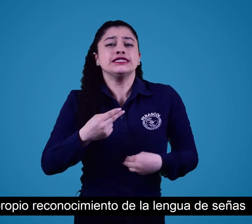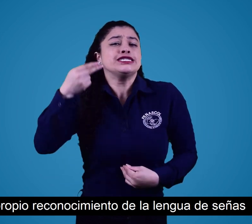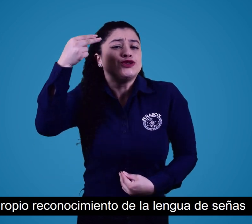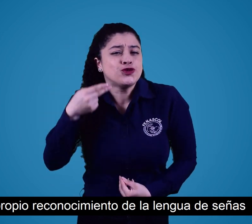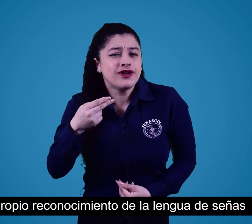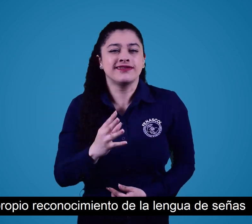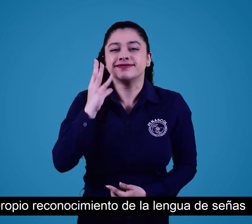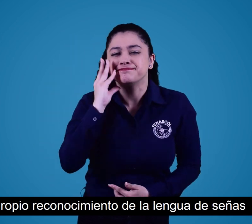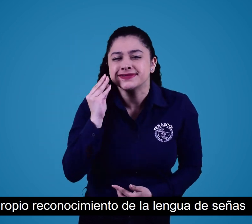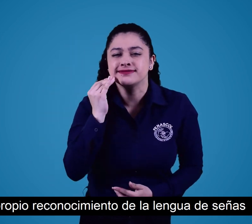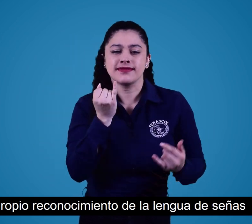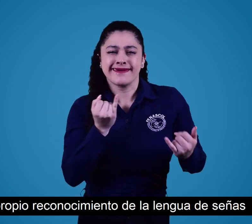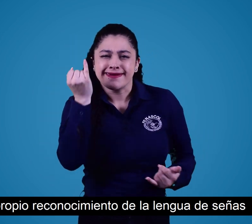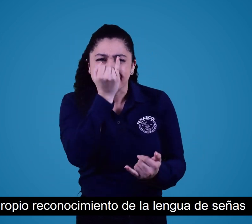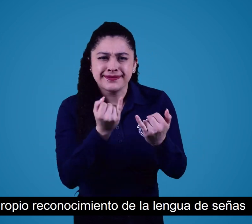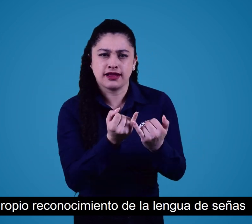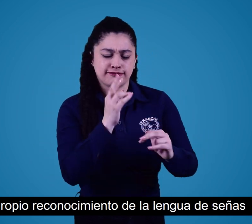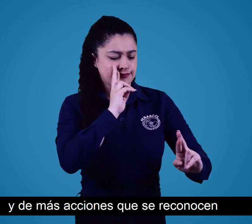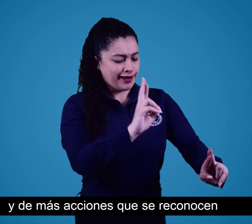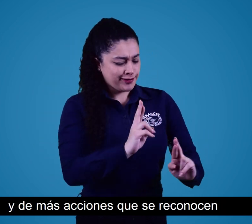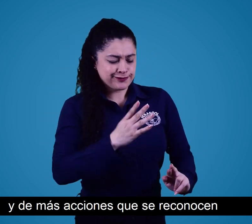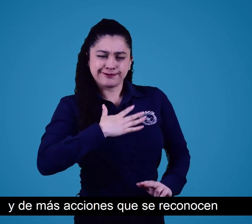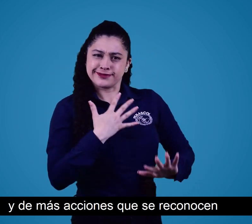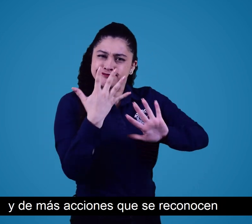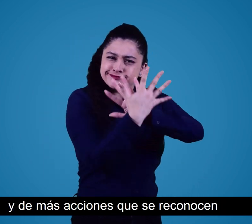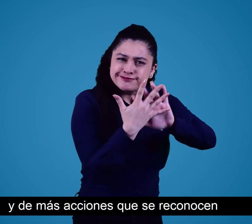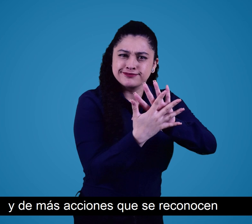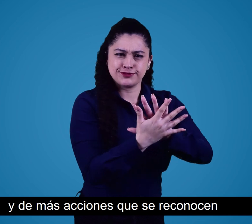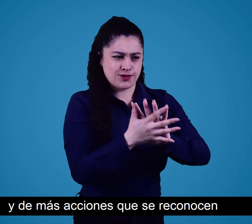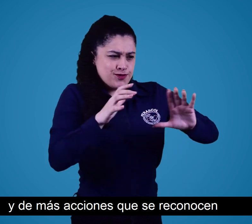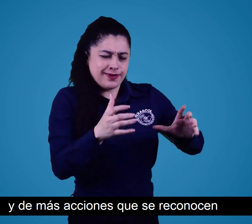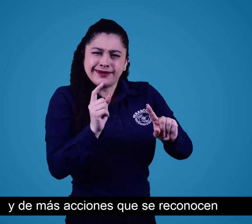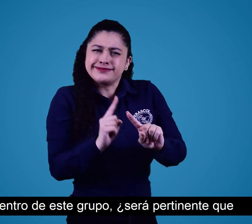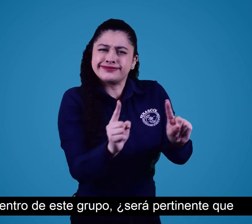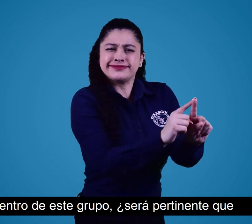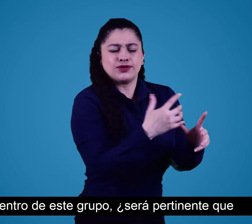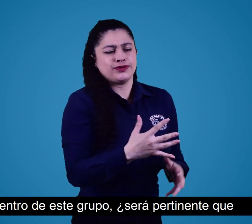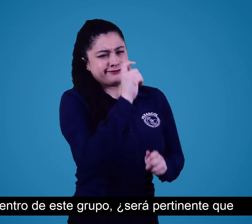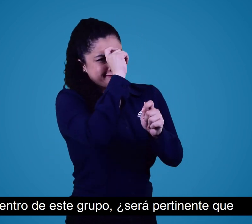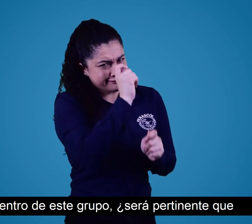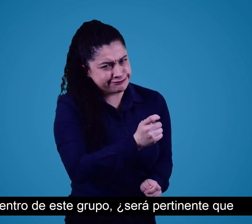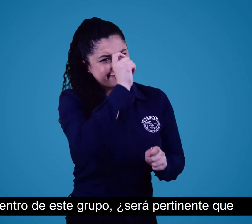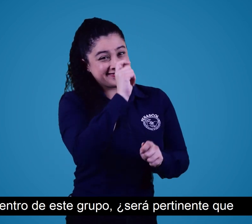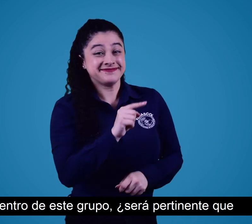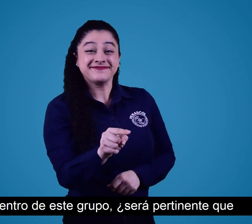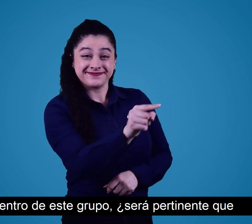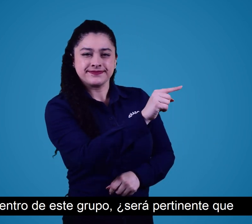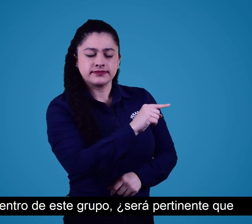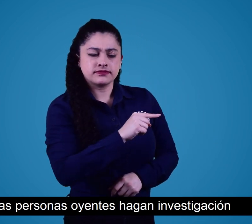su propio reconocimiento de la lengua de señas Y demás acciones que se reconocen dentro de este grupo ¿Será pertinente que las